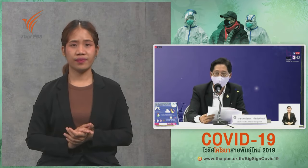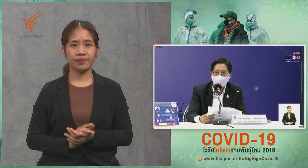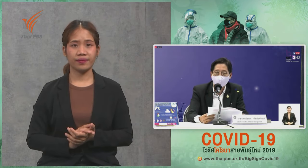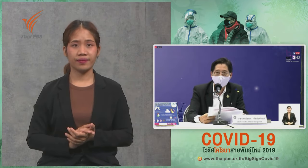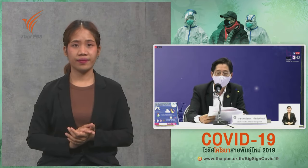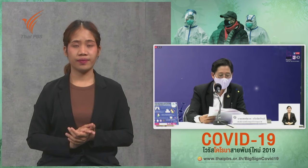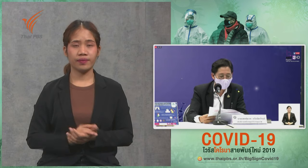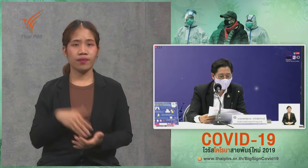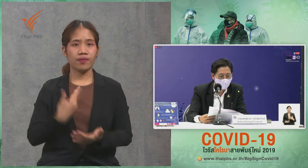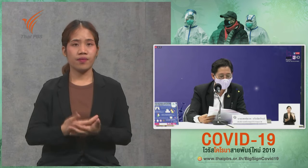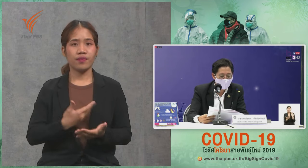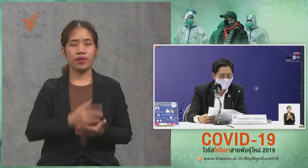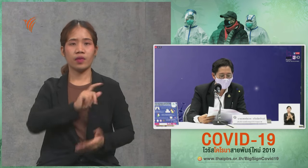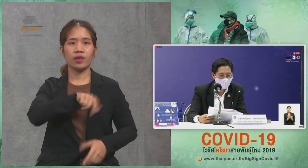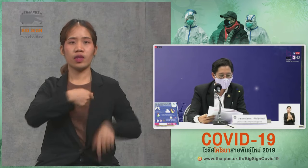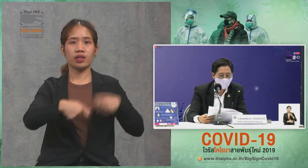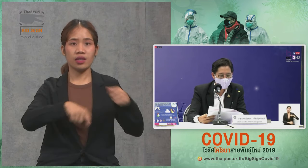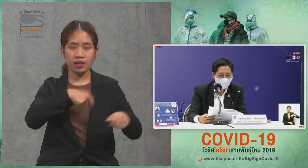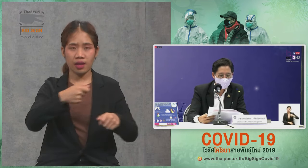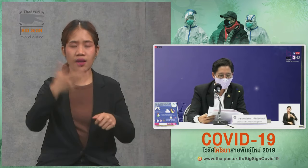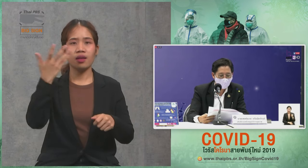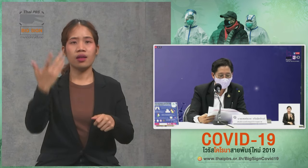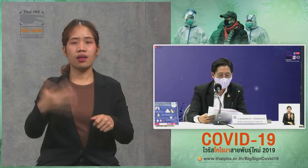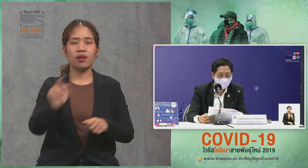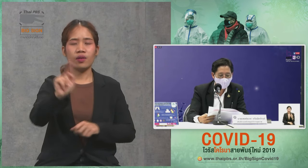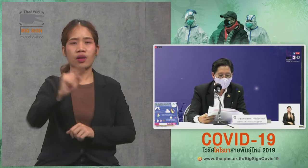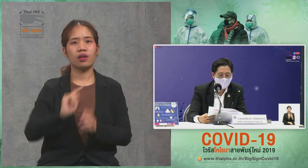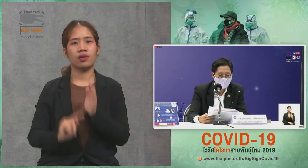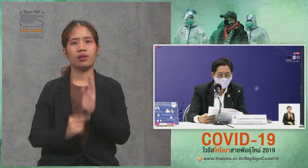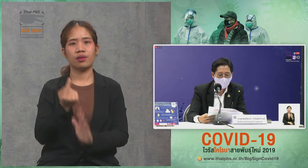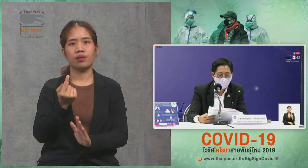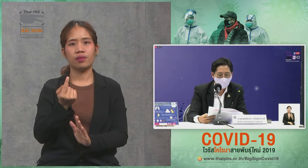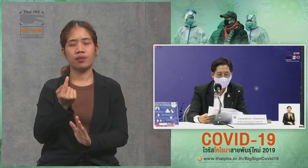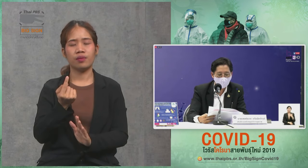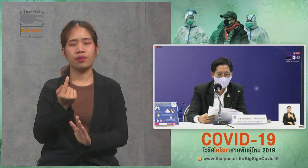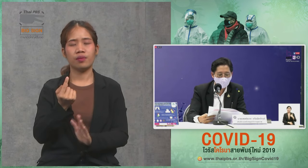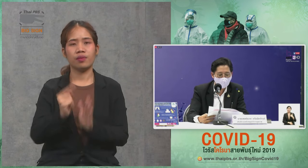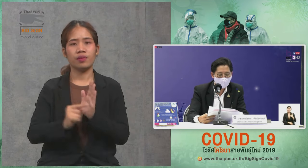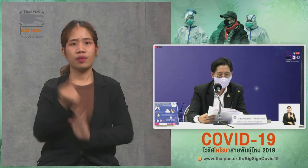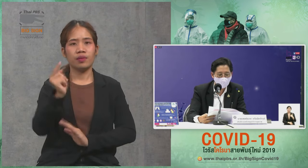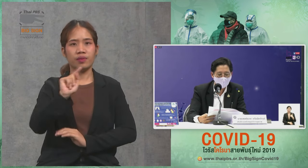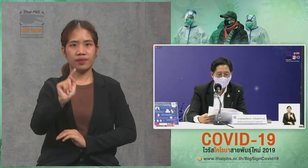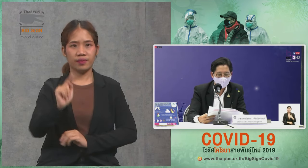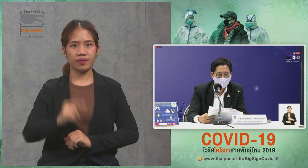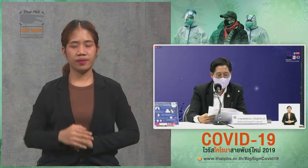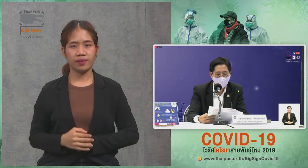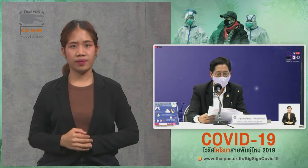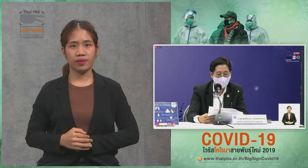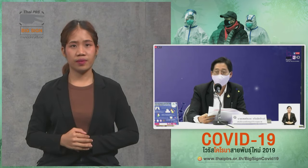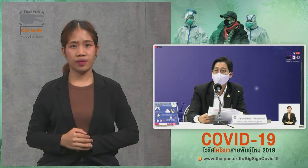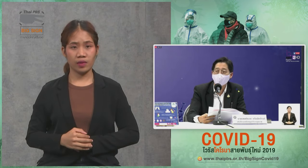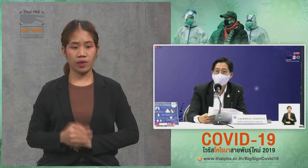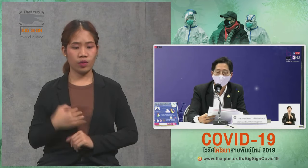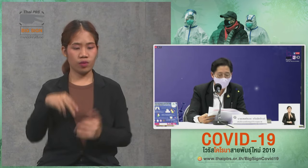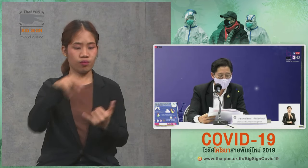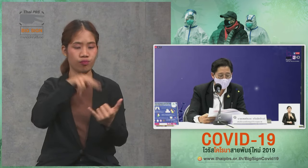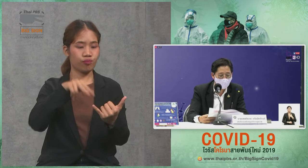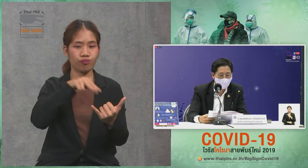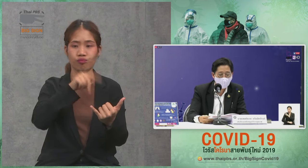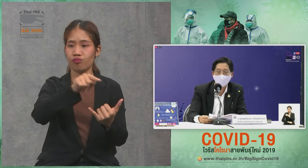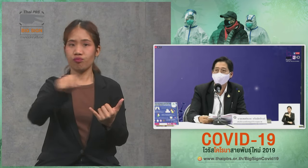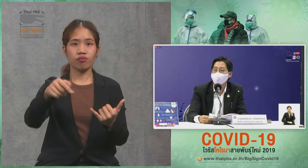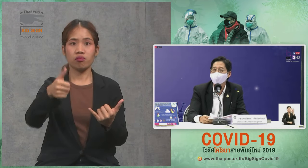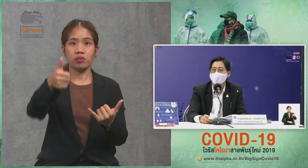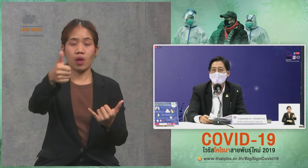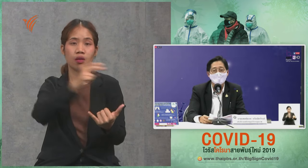ซึ่งค่าใช้จ่ายเนี่ยแล้วก็ตั้งแต่โดยเฉพาะเรื่องไปรักษาที่ไหนก็ได้2เงื่อนไ